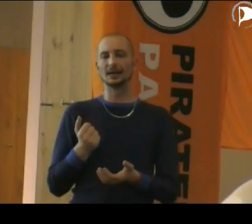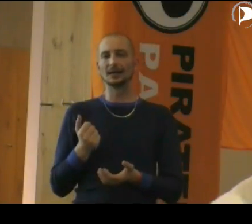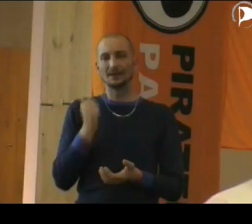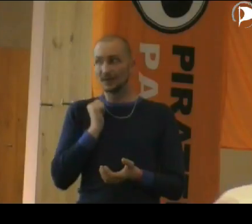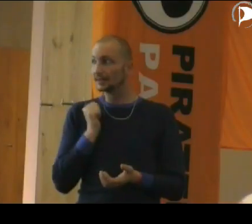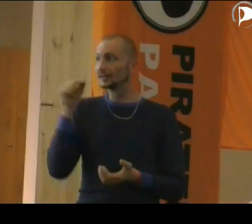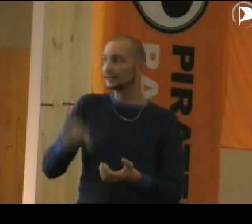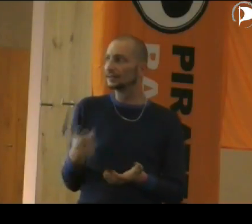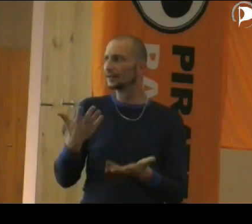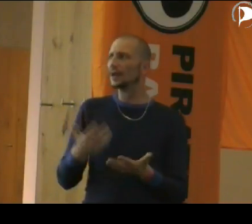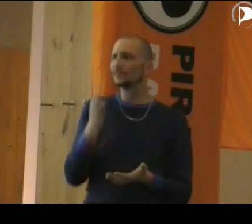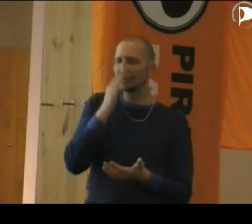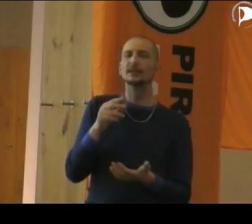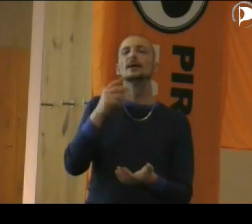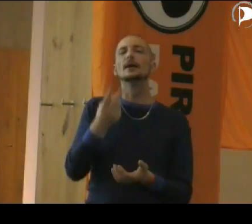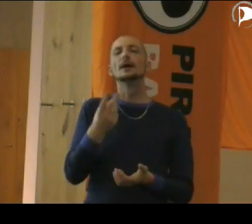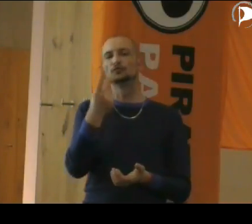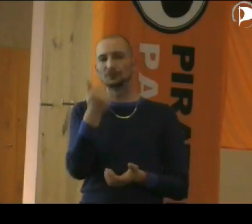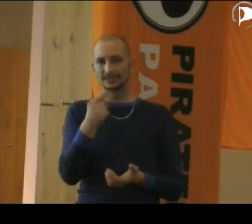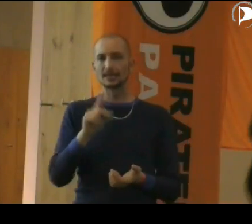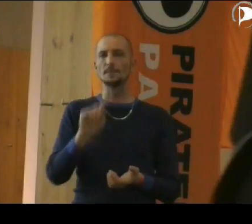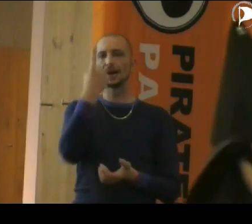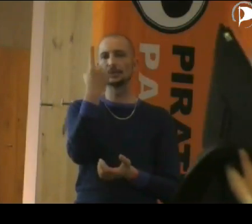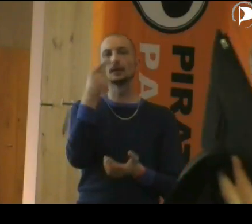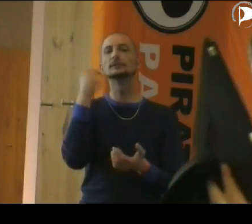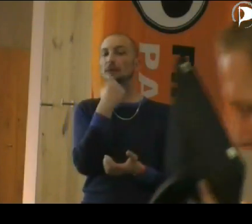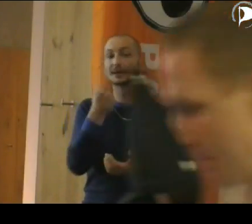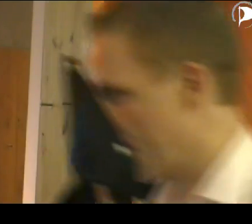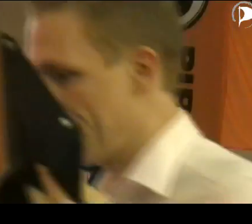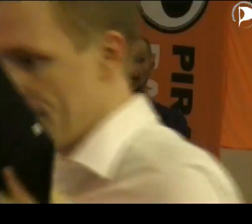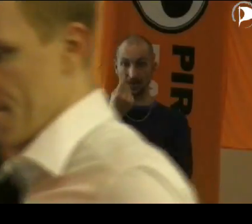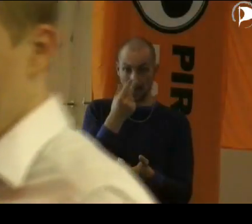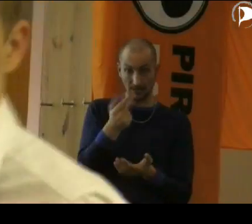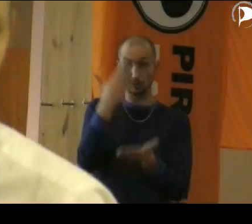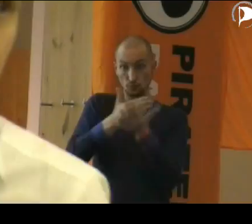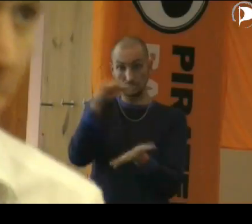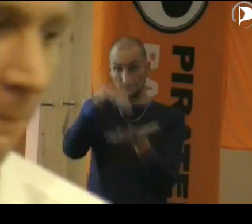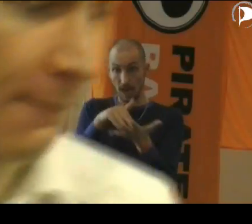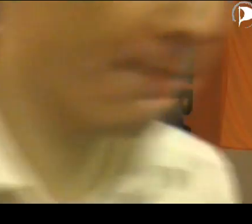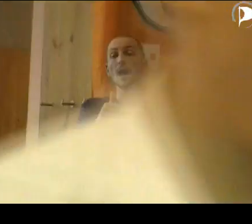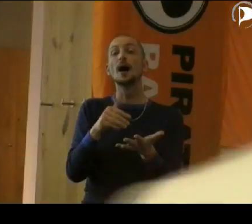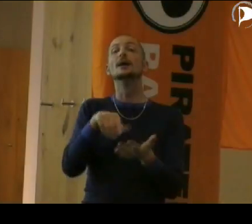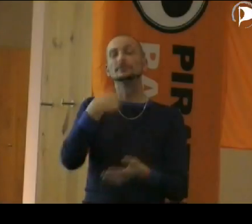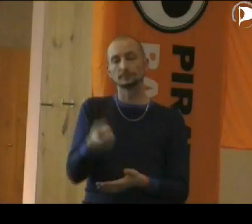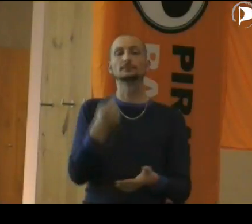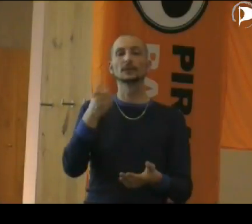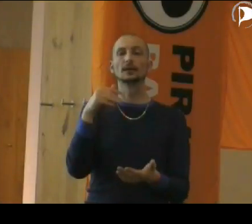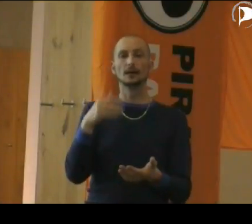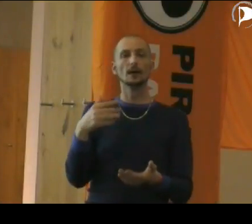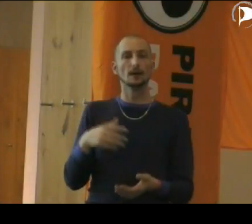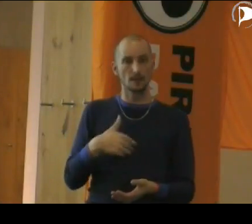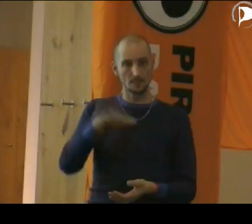wird reichen sondern reicht dass man nämlich dabei sind so heißt es mir reicht das nicht wir mit georg